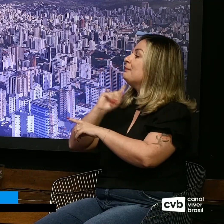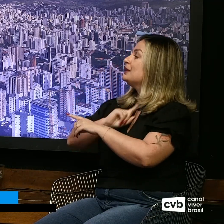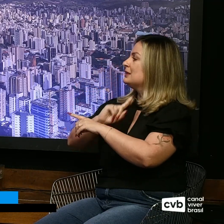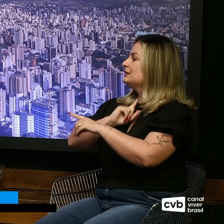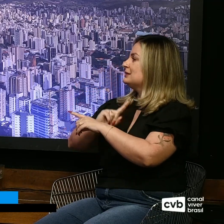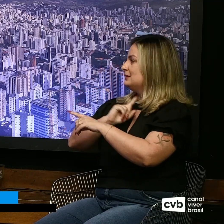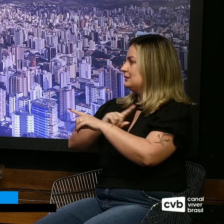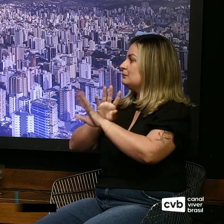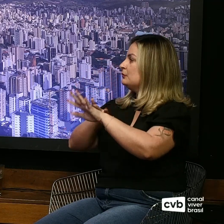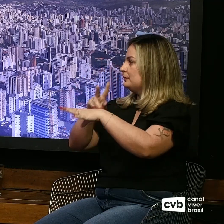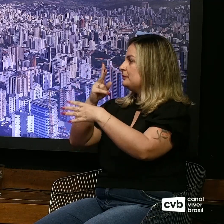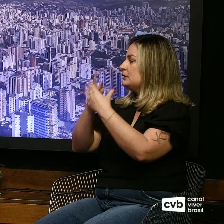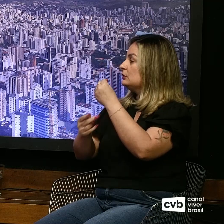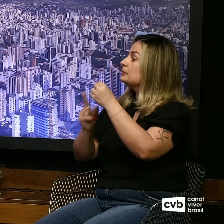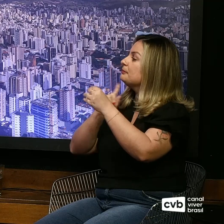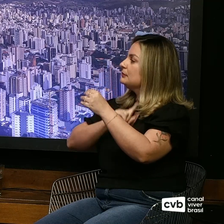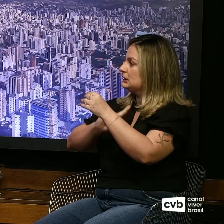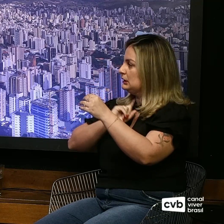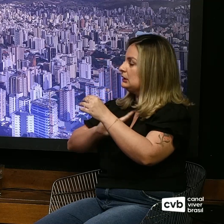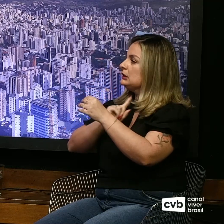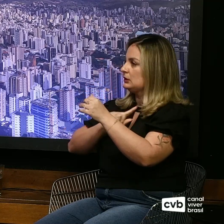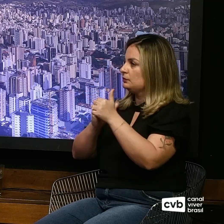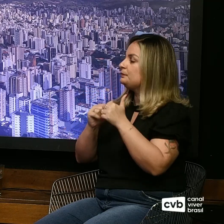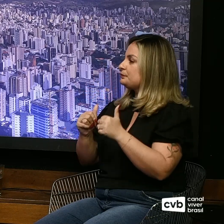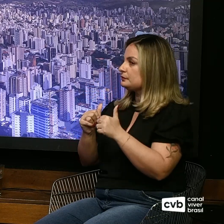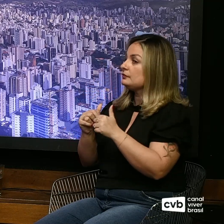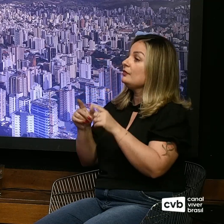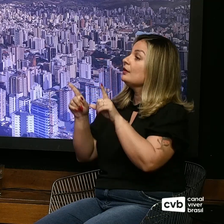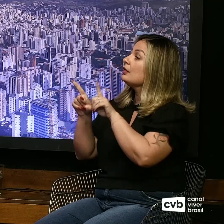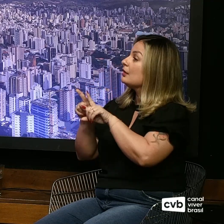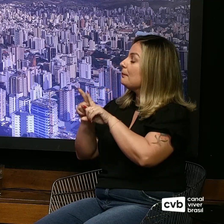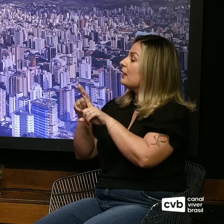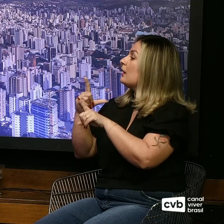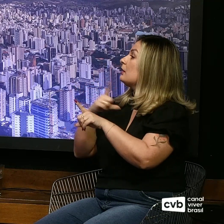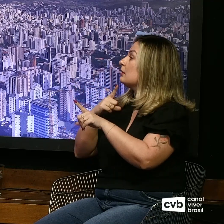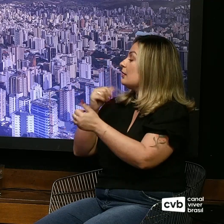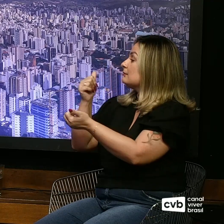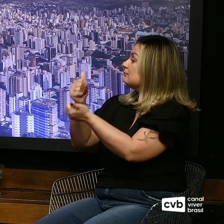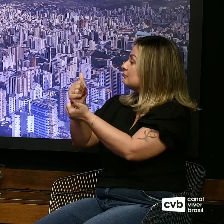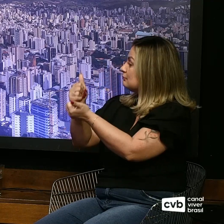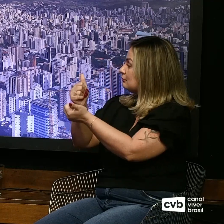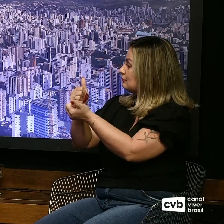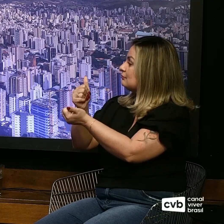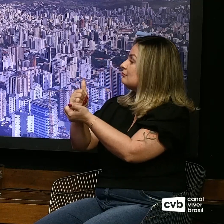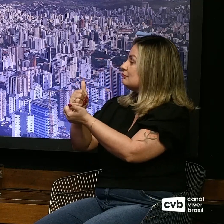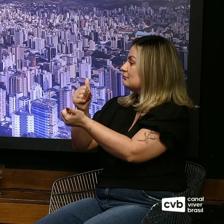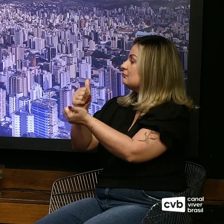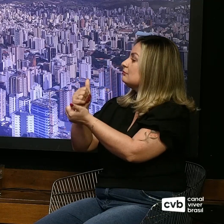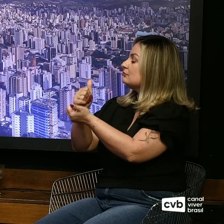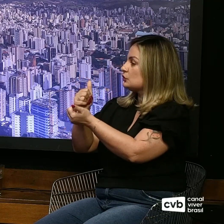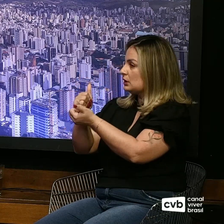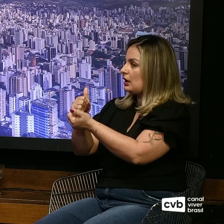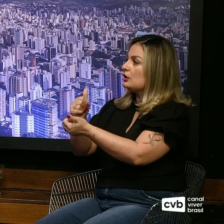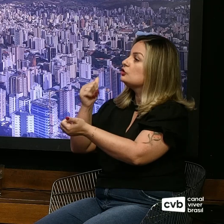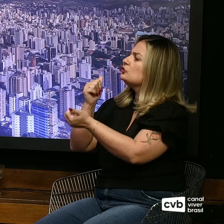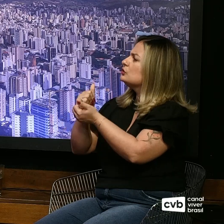é o movimento mineiro, que a gente representa o Estado todo. E tem também o Instagram da